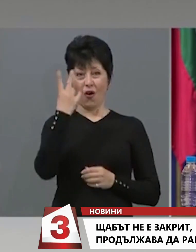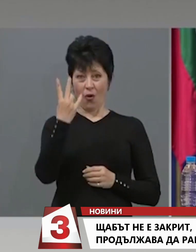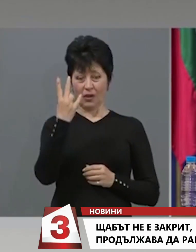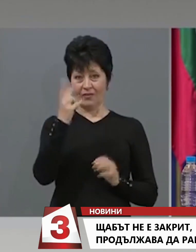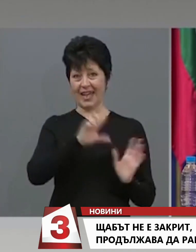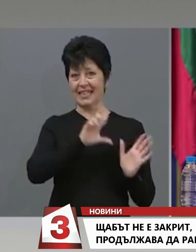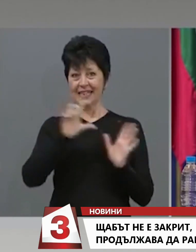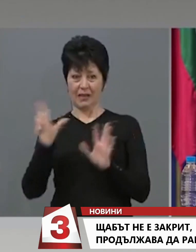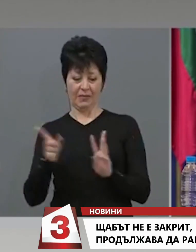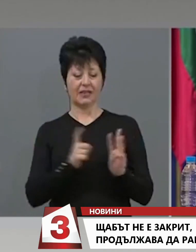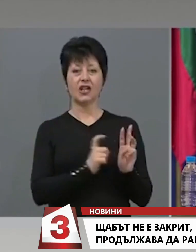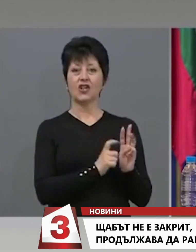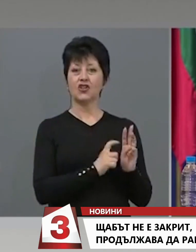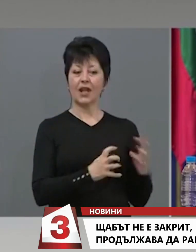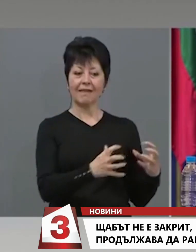седмици щаба ме умолява